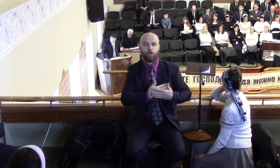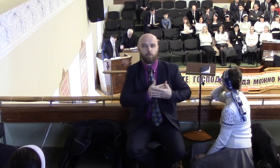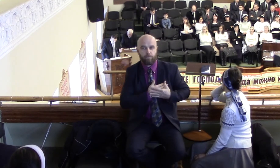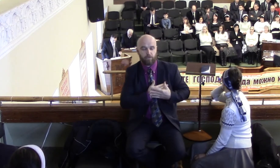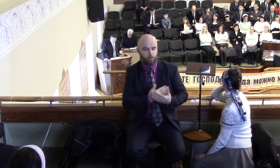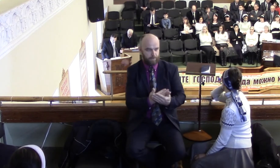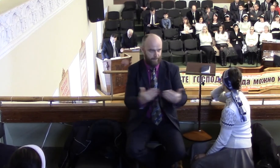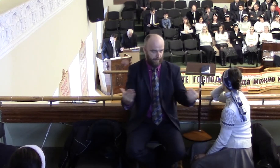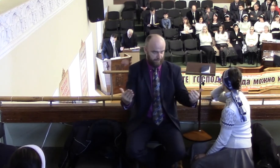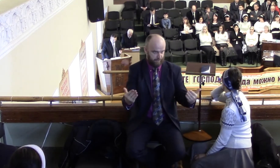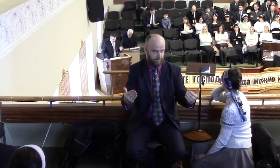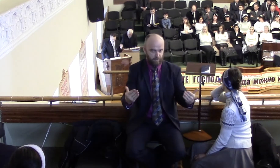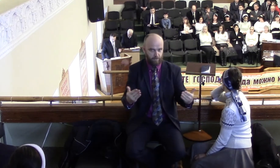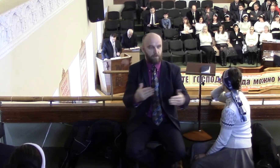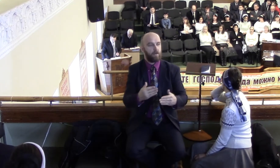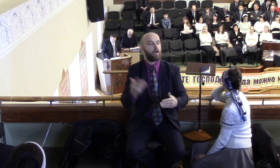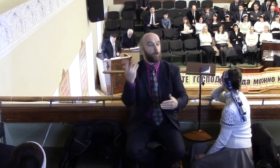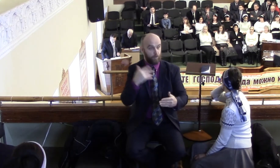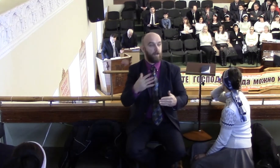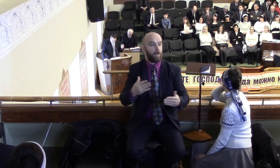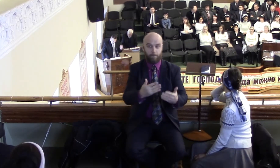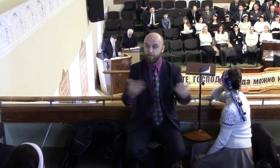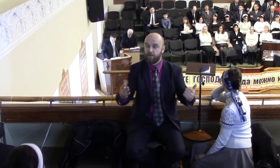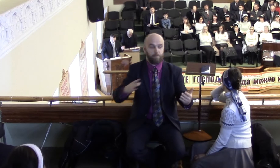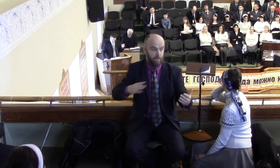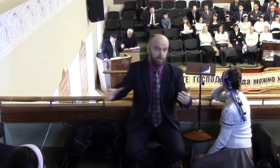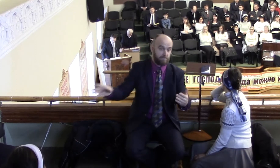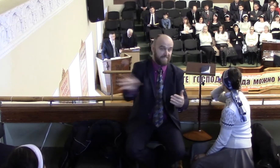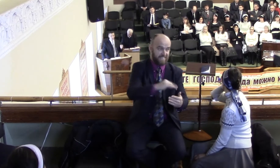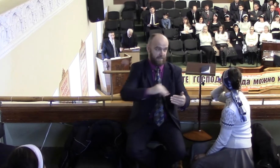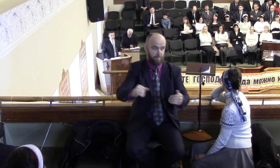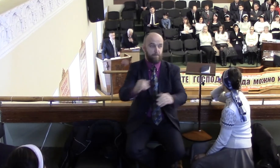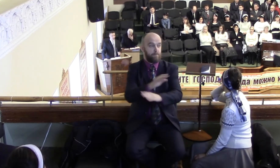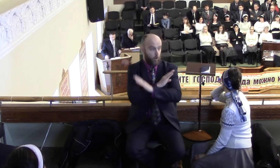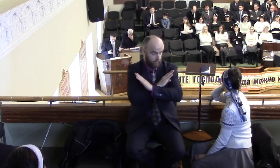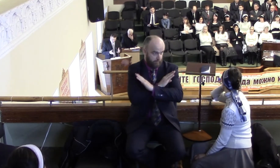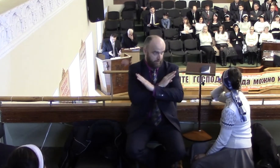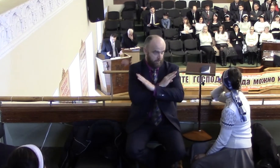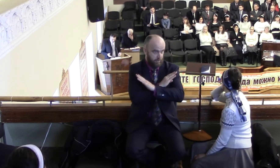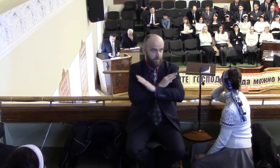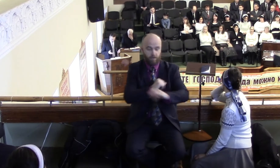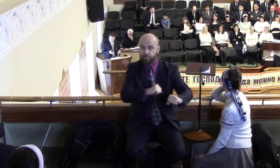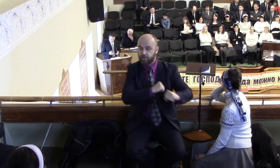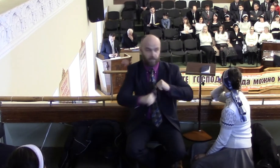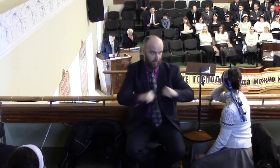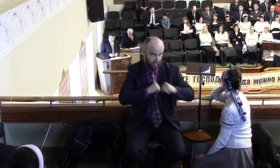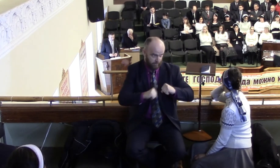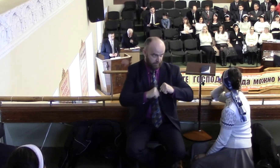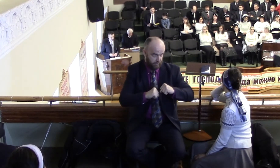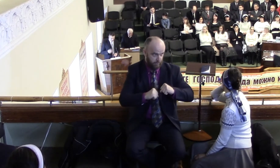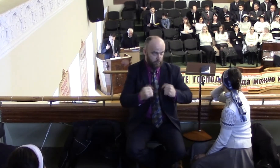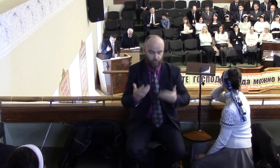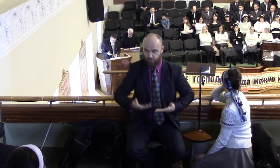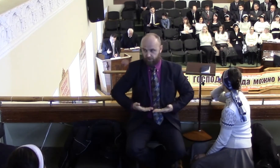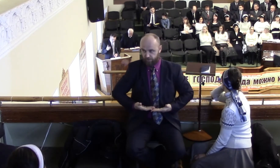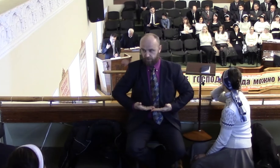Нас, мертвых по преступлениям. Нас, мертвых по преступлениям. С этого, кстати, начинается 2